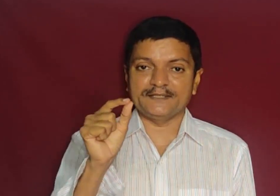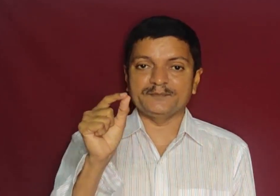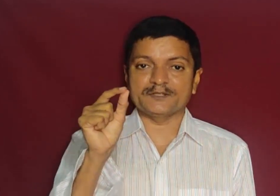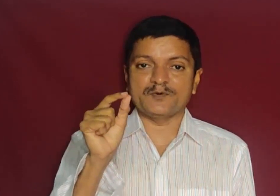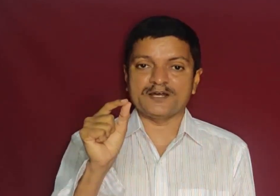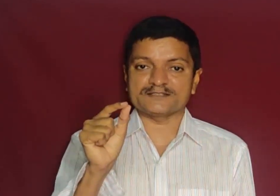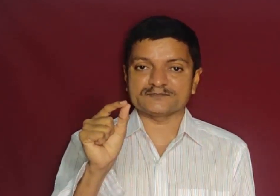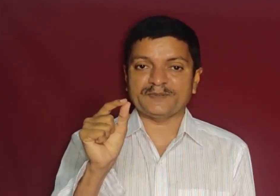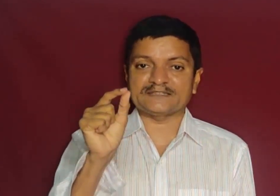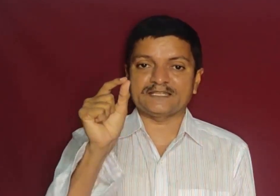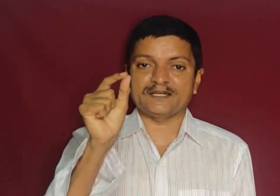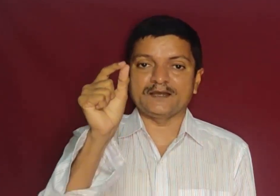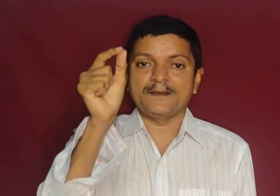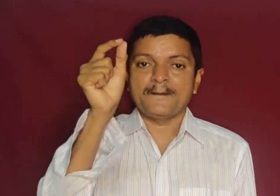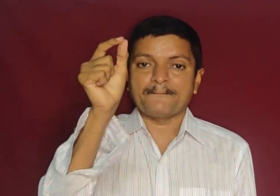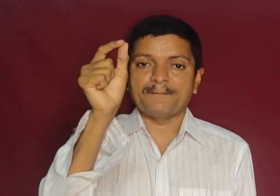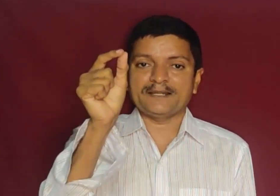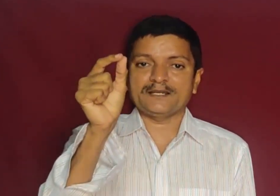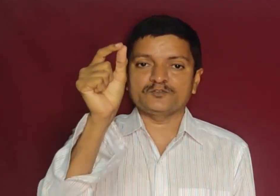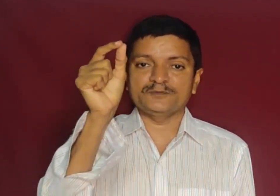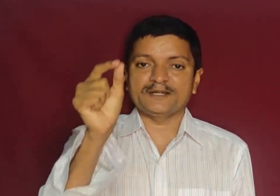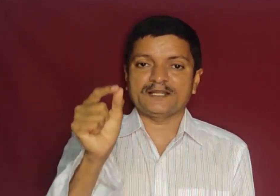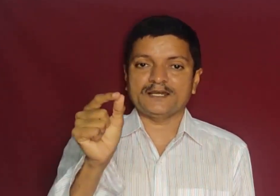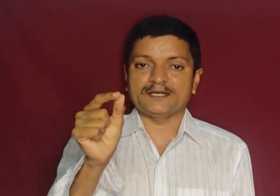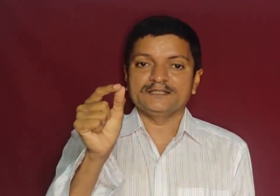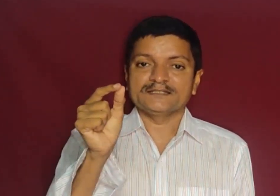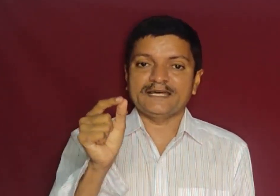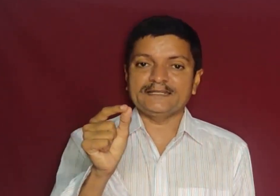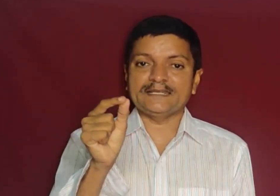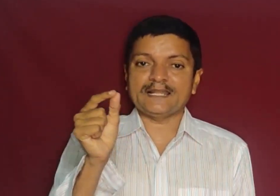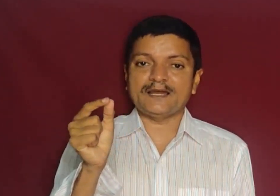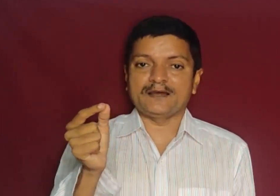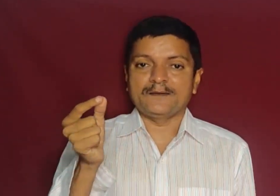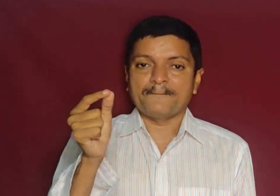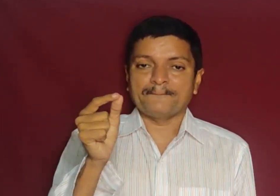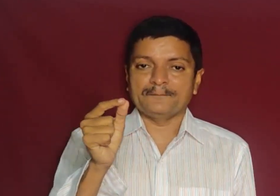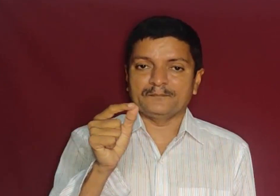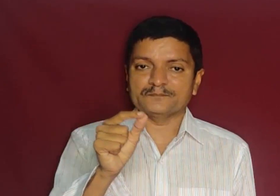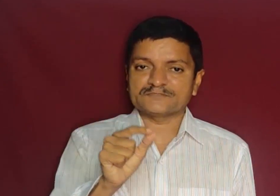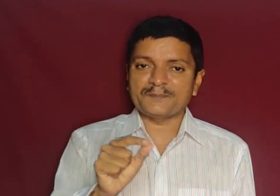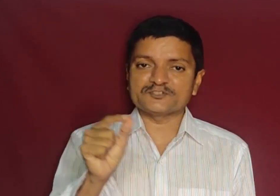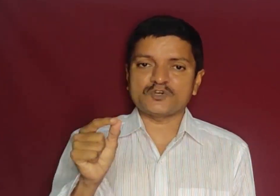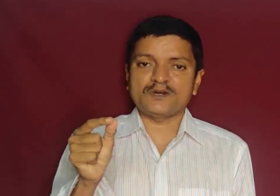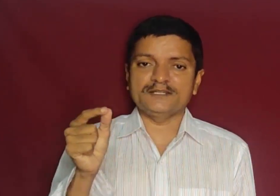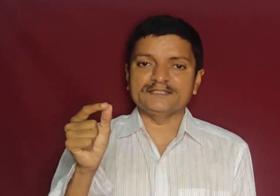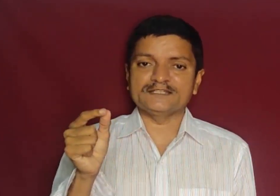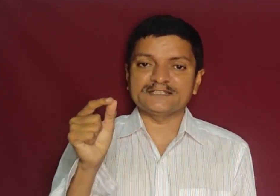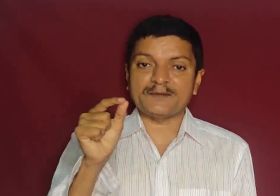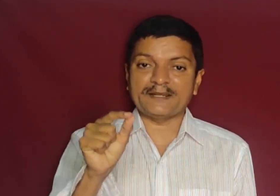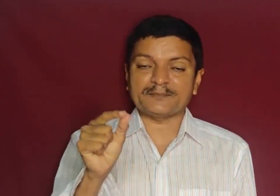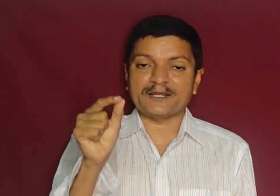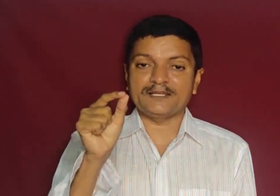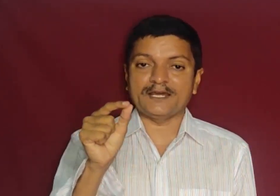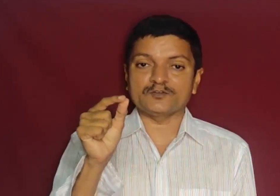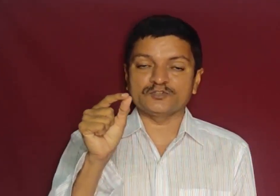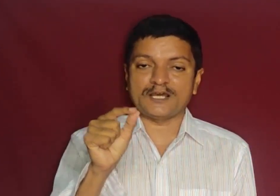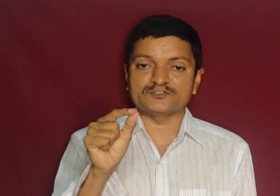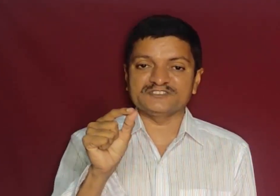బిగ్ బాస్ పెద్ద బండ గుదిబండ, దాన్ని ఎలా తప్పించుకోవాలి, దాని నుంచి ఎలా బయటపడాలి అనుకుంటూ ఆలోచించి